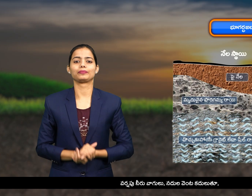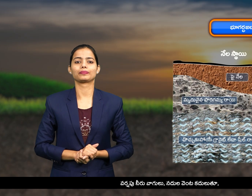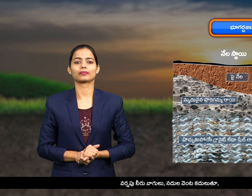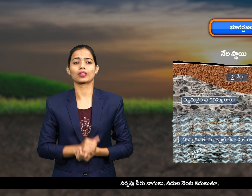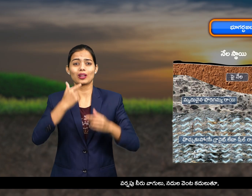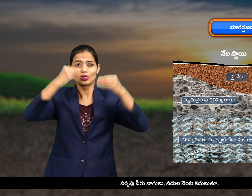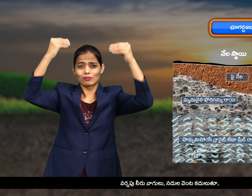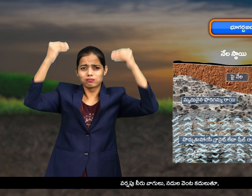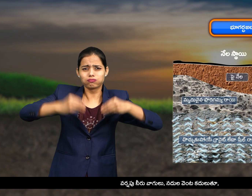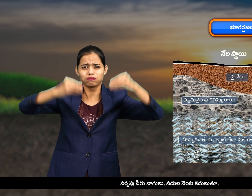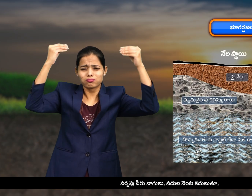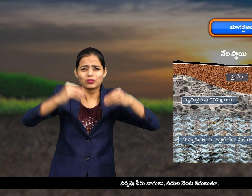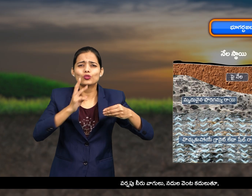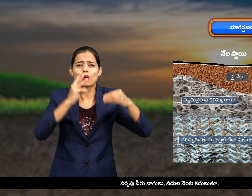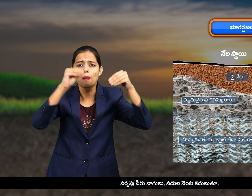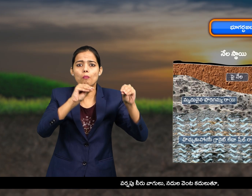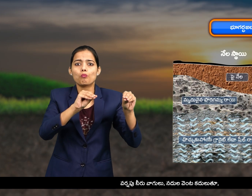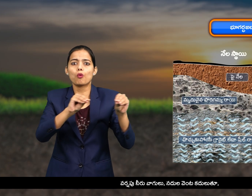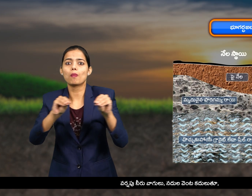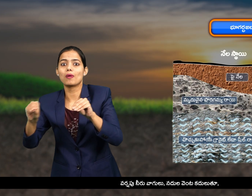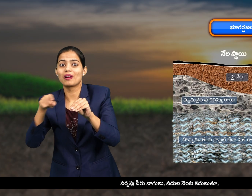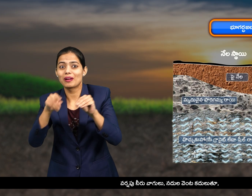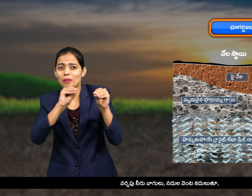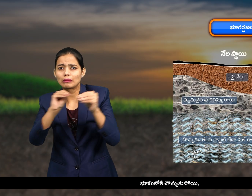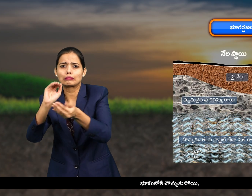వర్షపు నీరు వాగులు, నదుల వెంట కదులుతూ